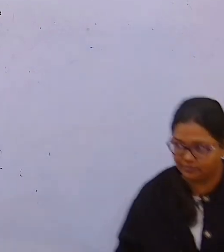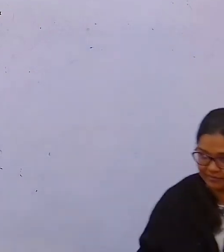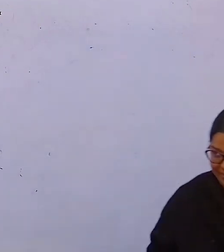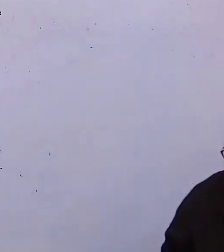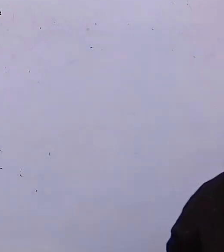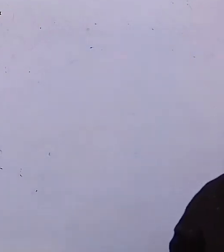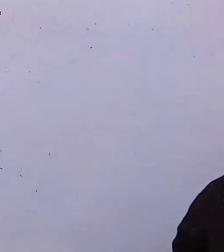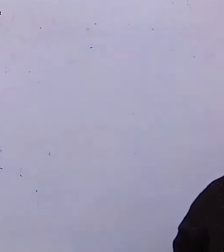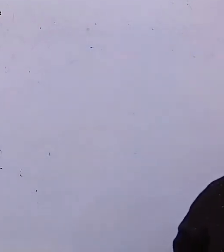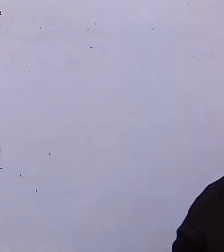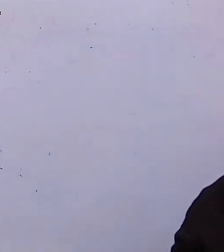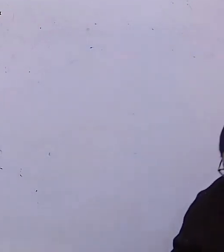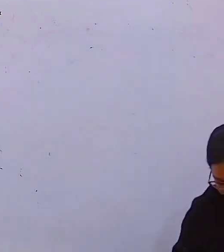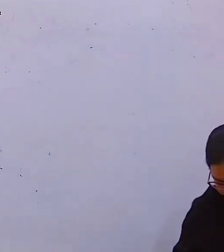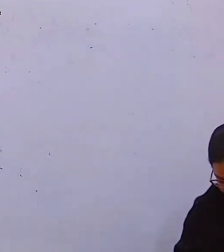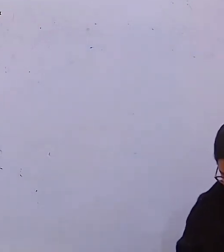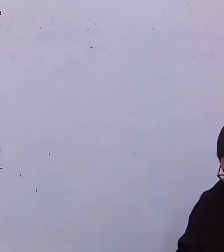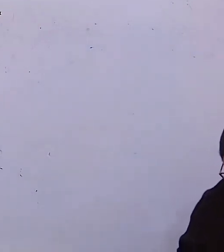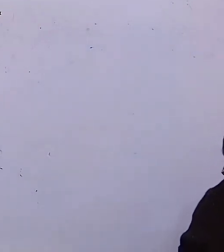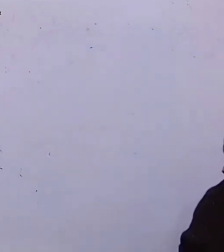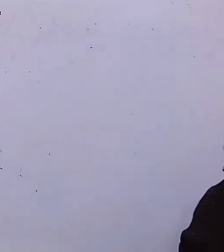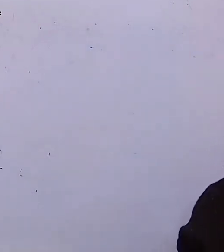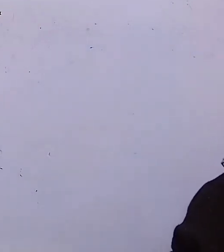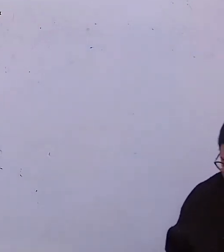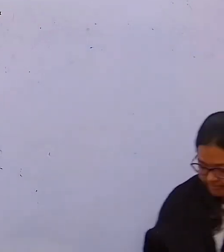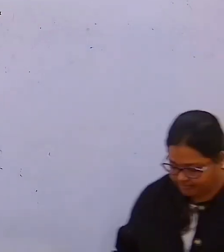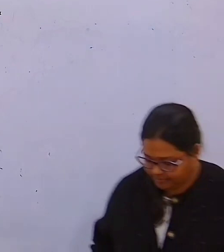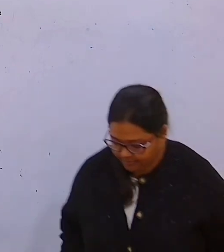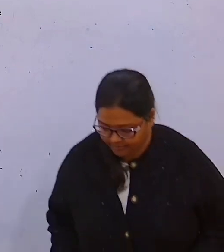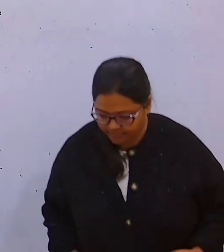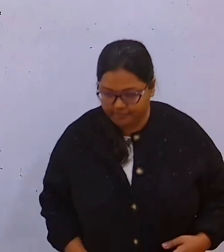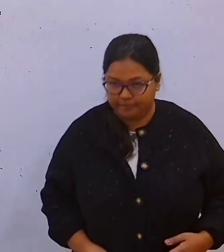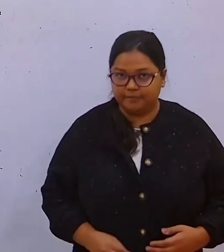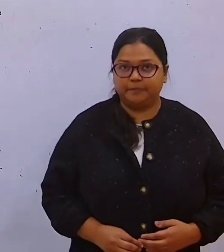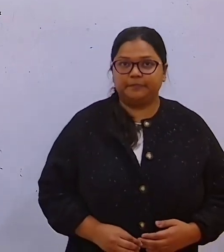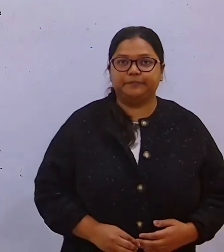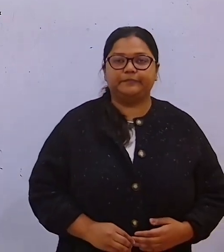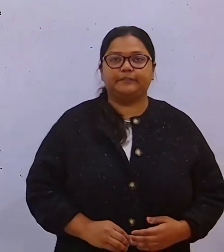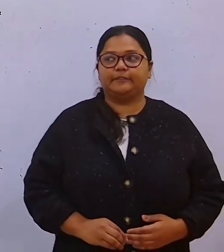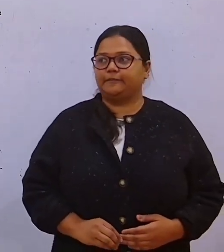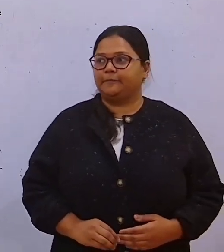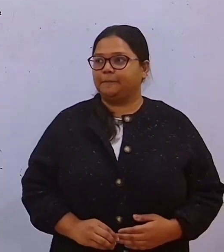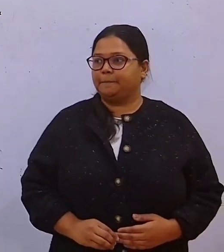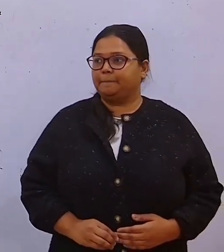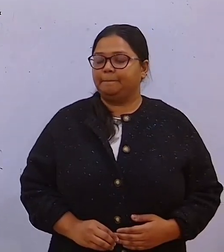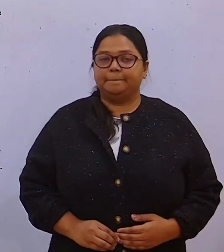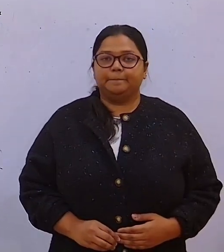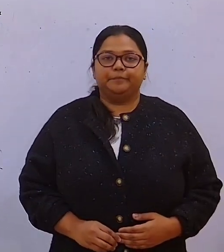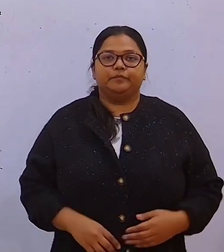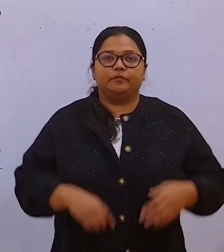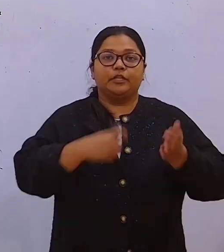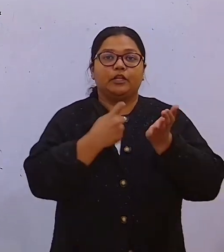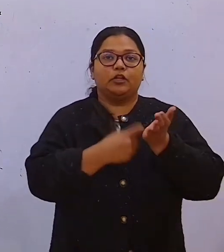रूल नंबर 6, नंबर डाल दो, रूल नंबर 6,